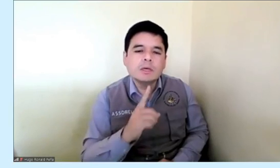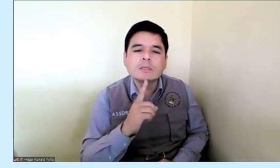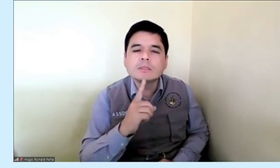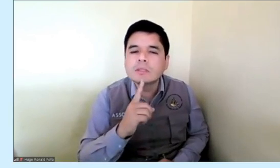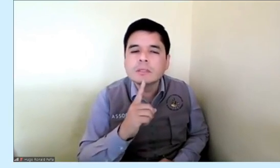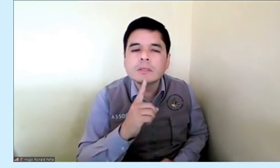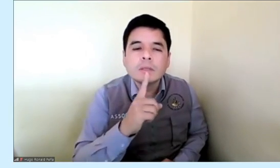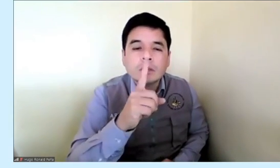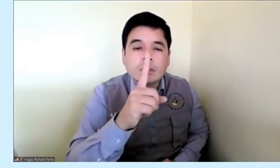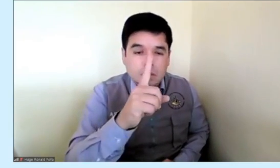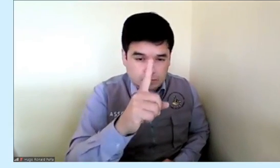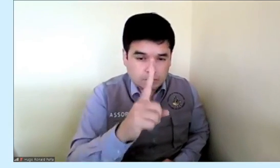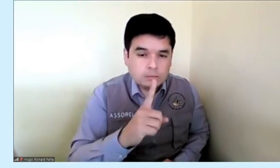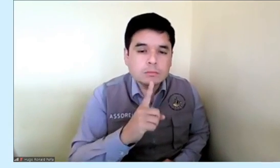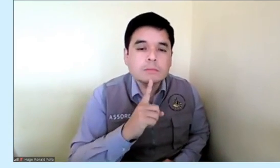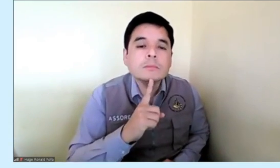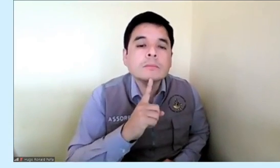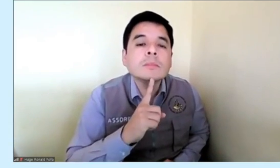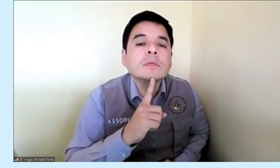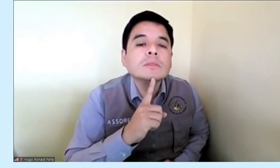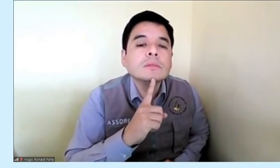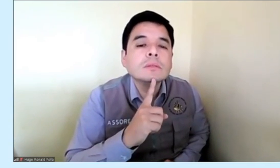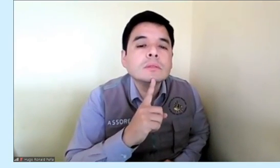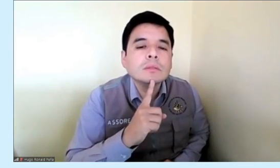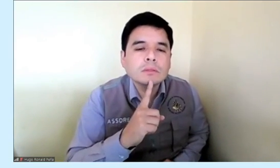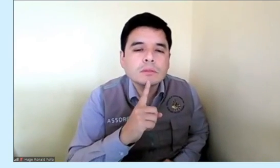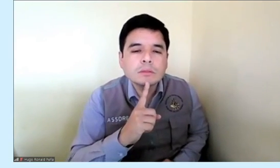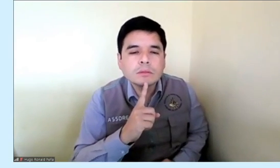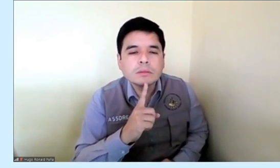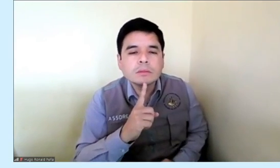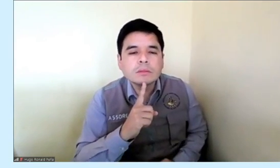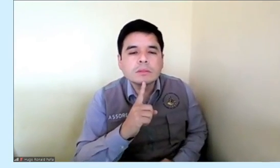estás? ¿Estás? El índice sale del mentón.